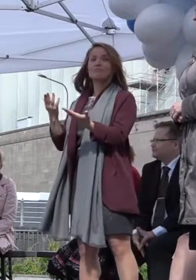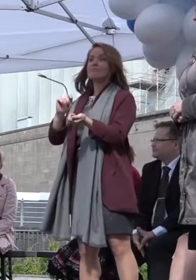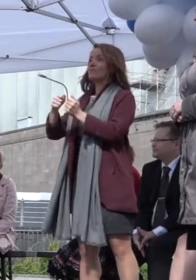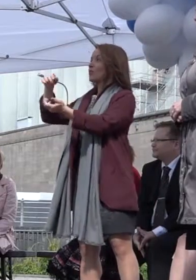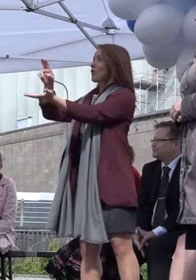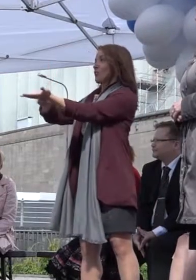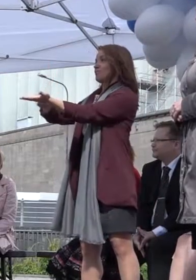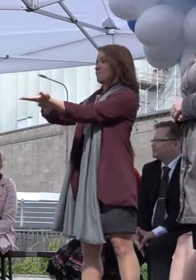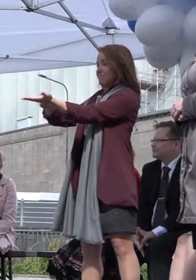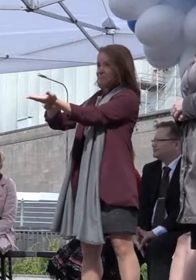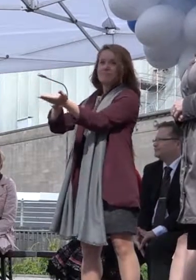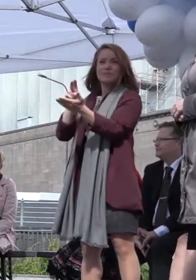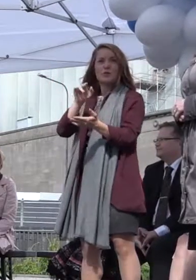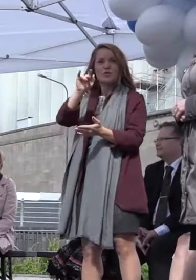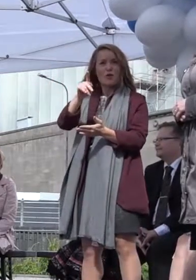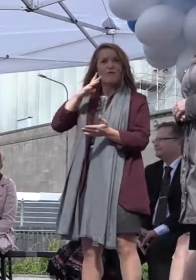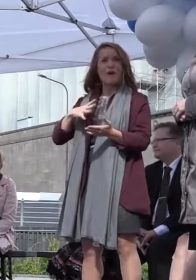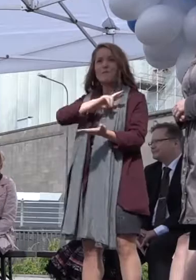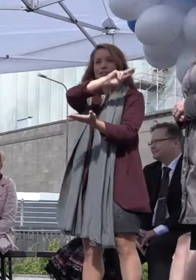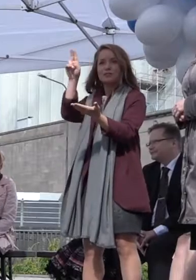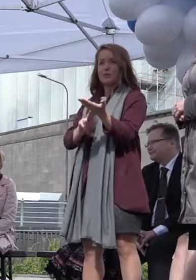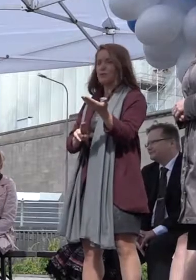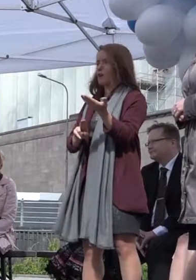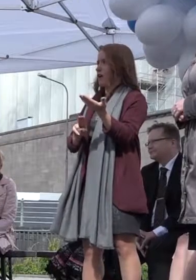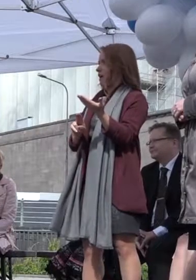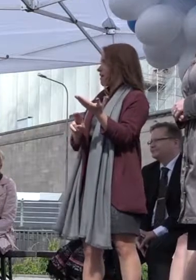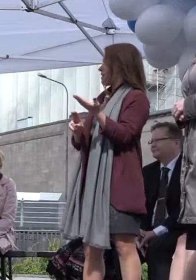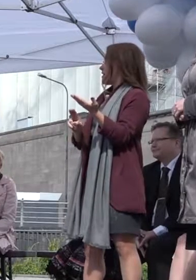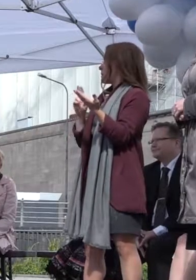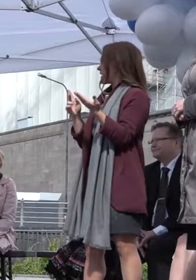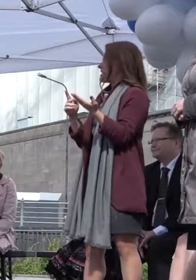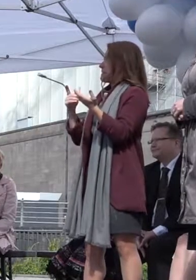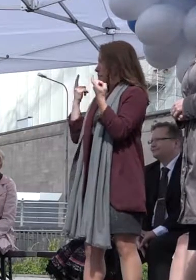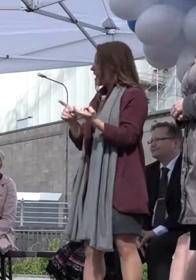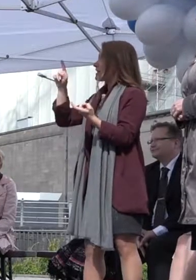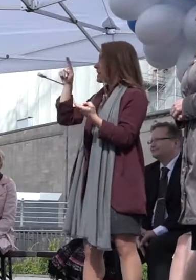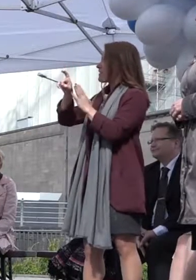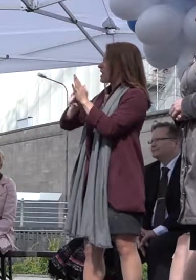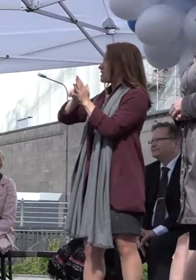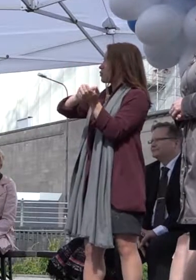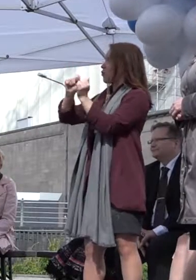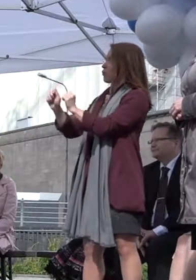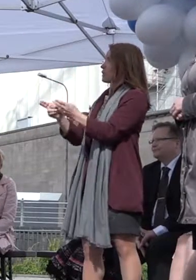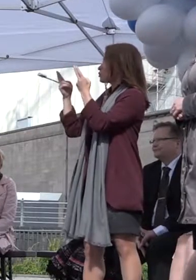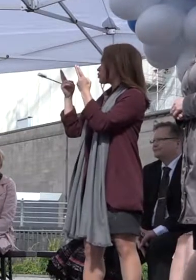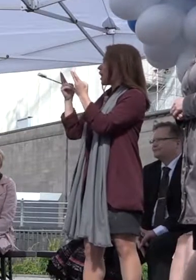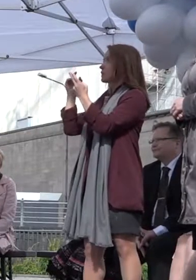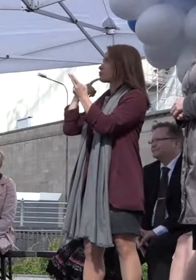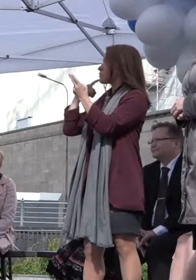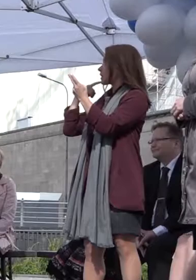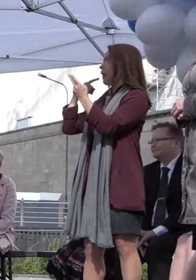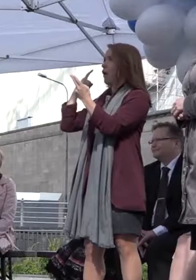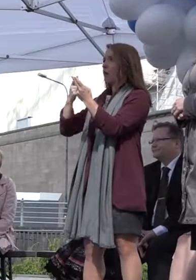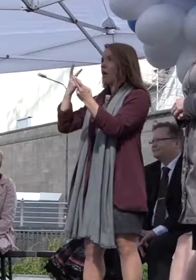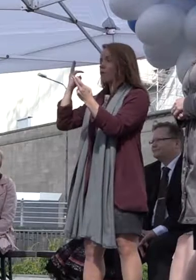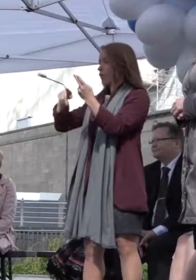Tämä YK-vammaissopimus on ihan merkittävin lainsäädännöllinen uudistus vuosikymmeniin Suomessa ja nyt meillä on